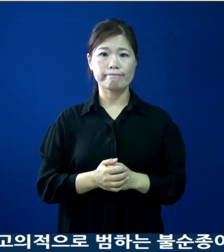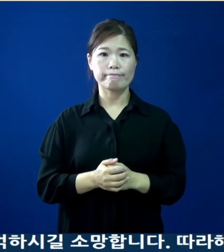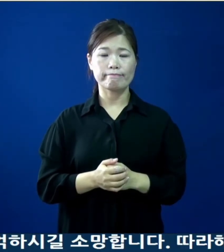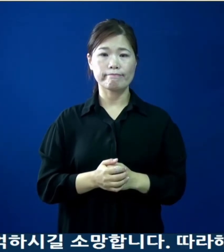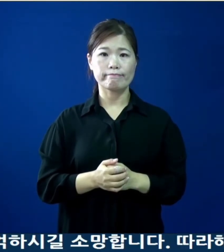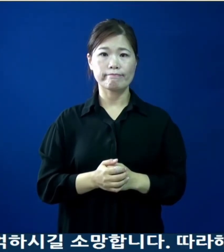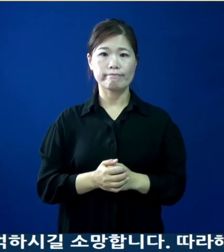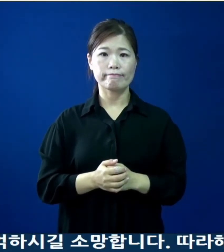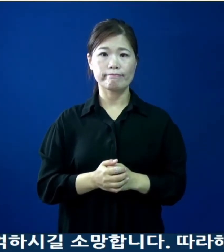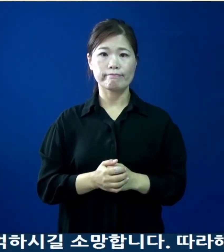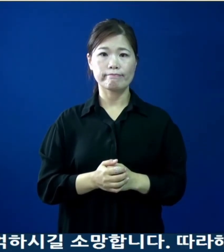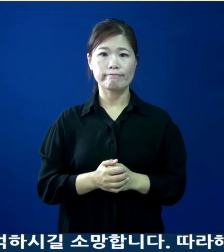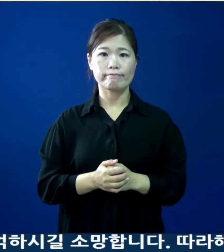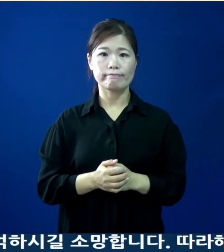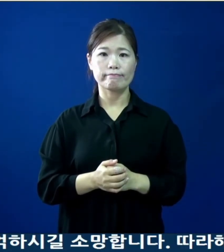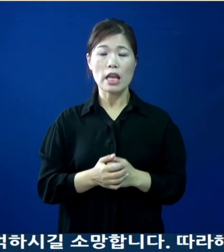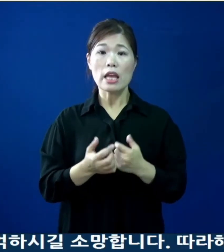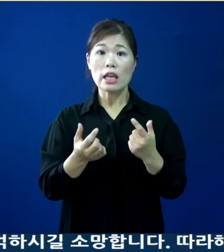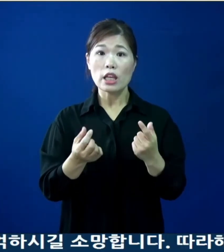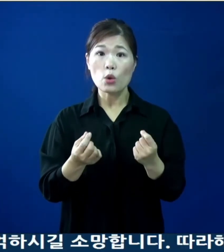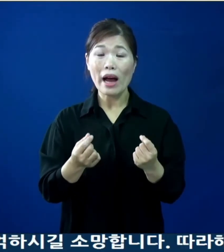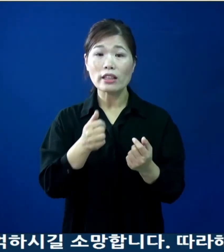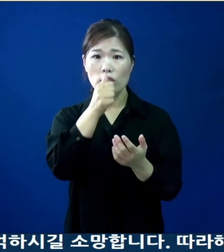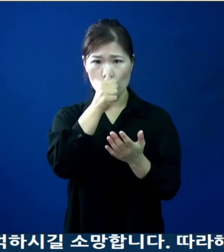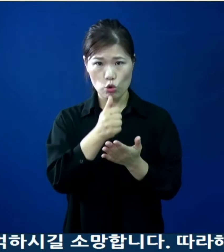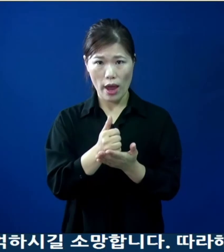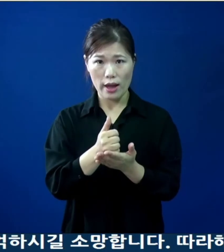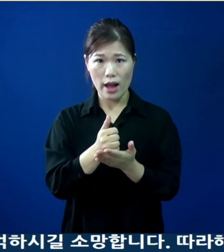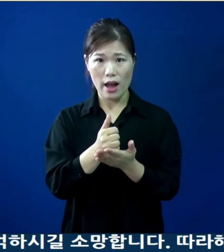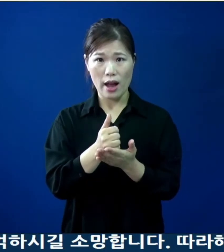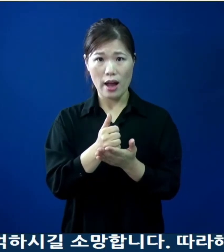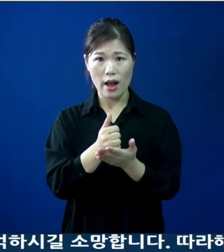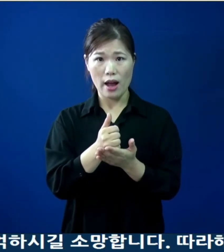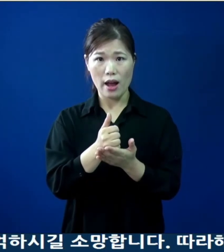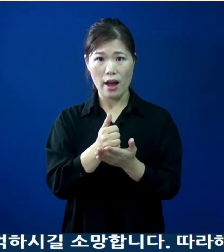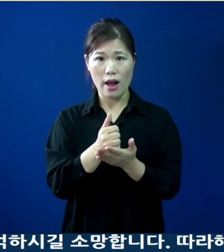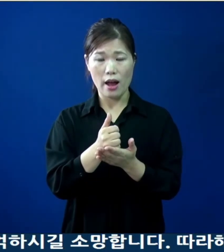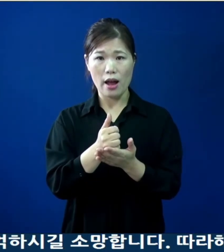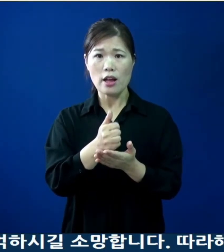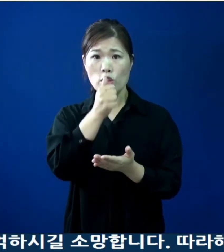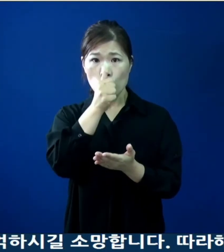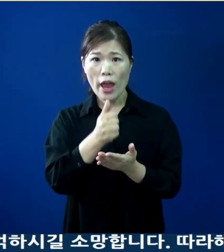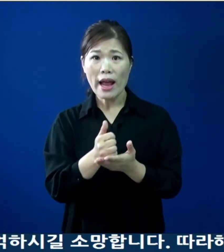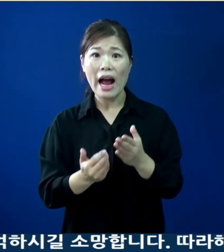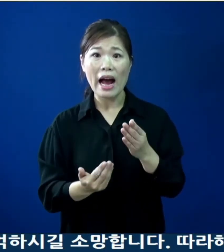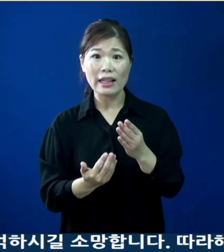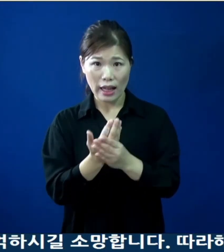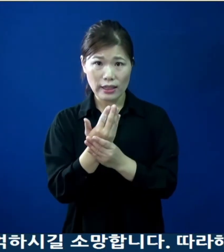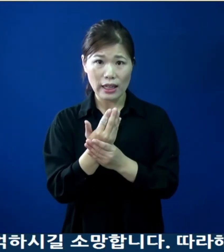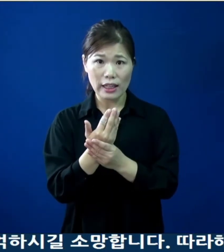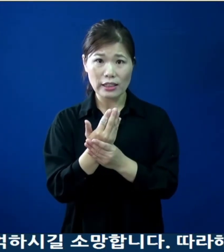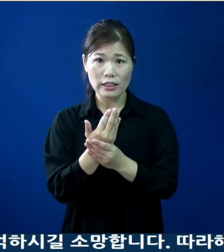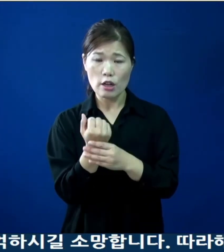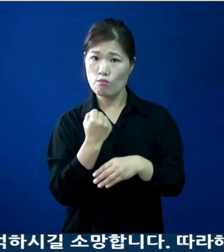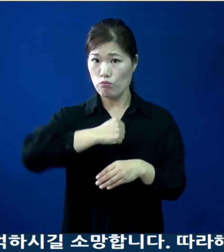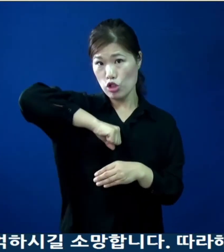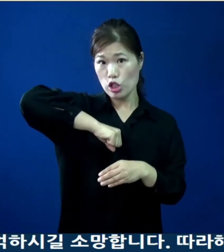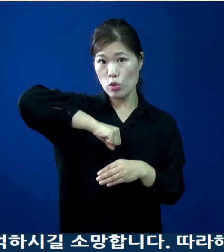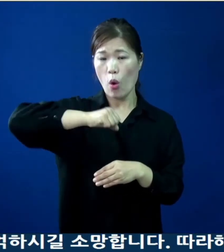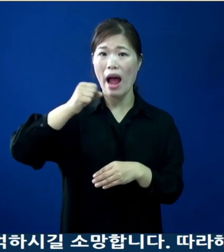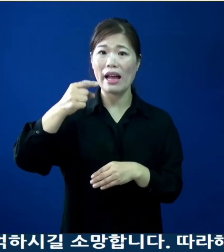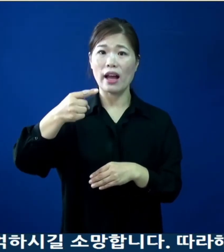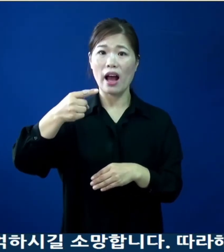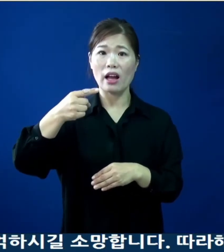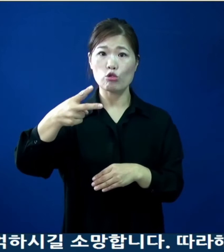근데 이런 죄가 낳은 불순종이 세 가지 결과를